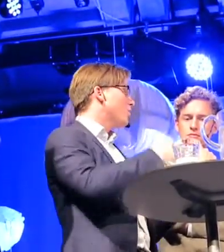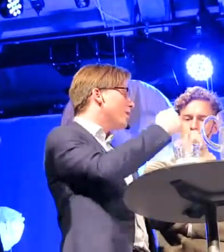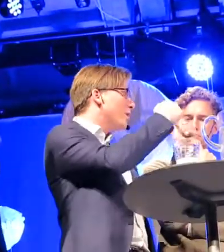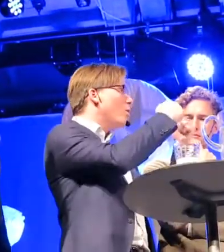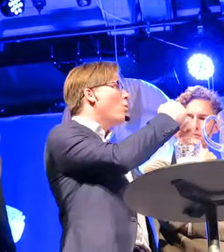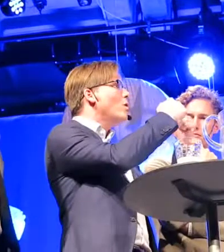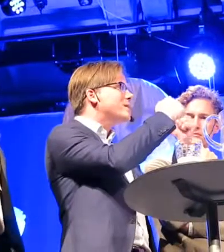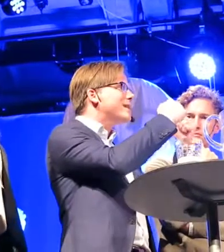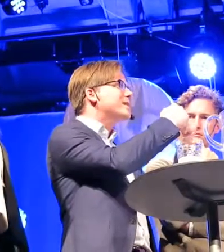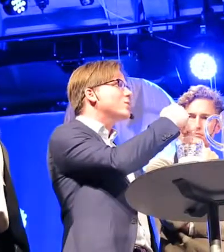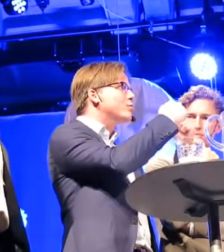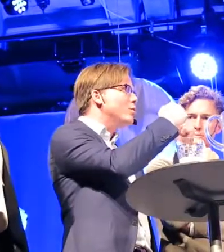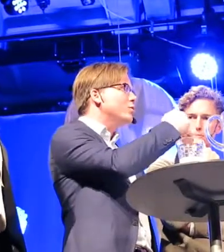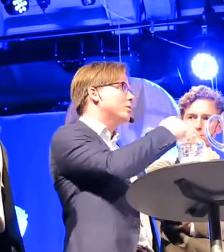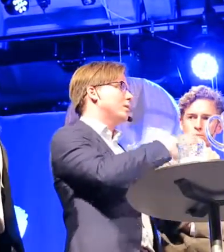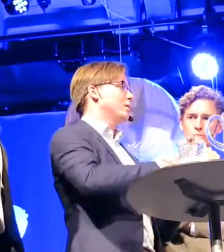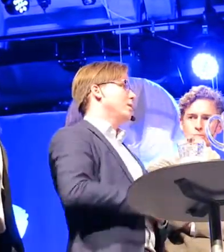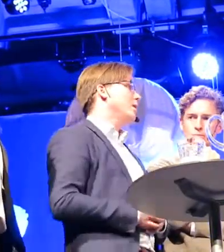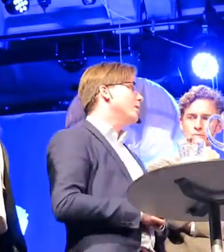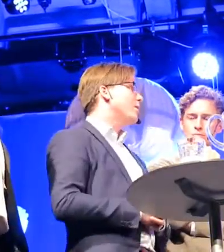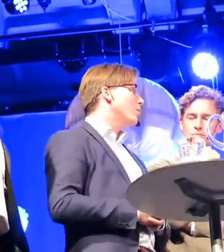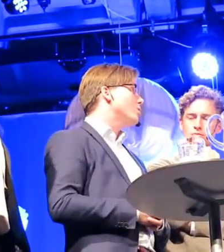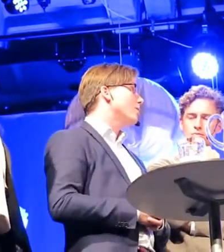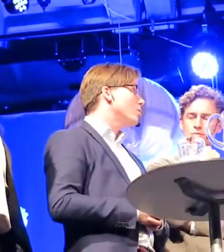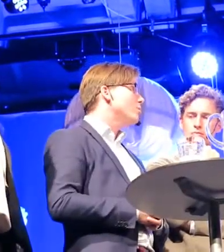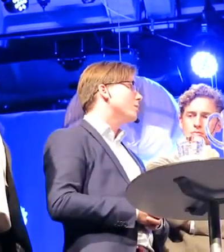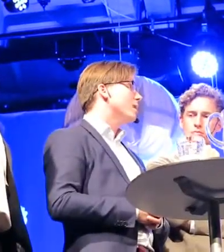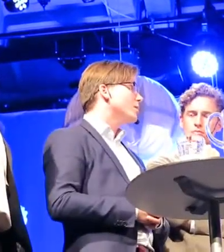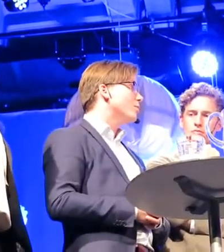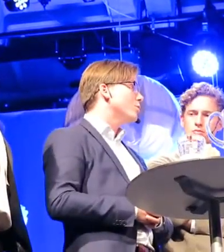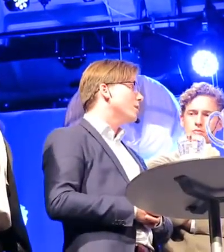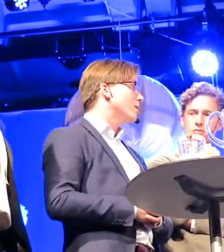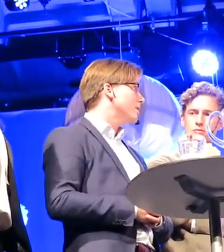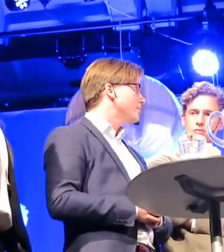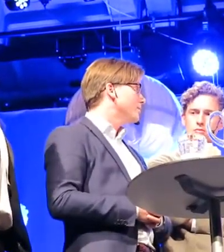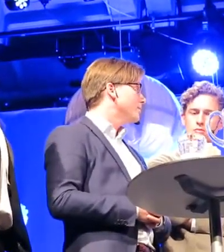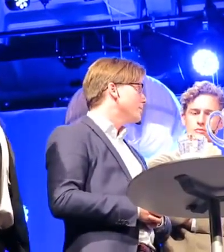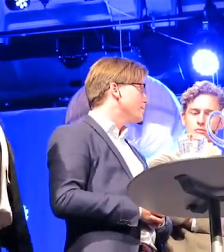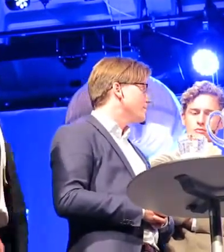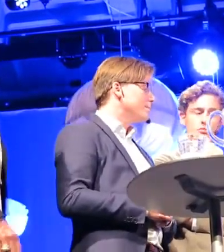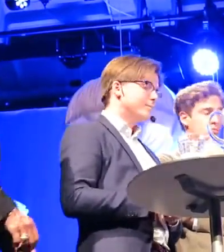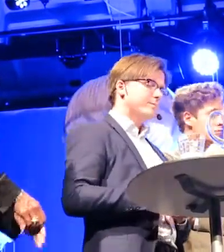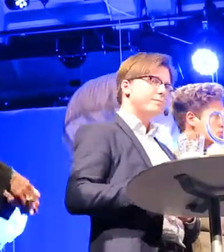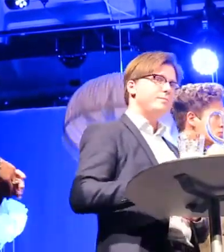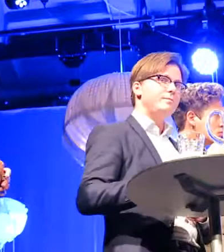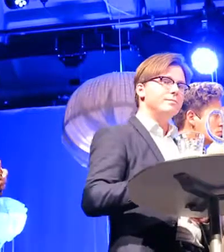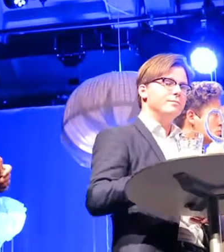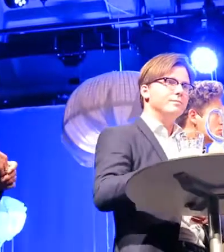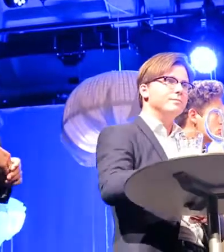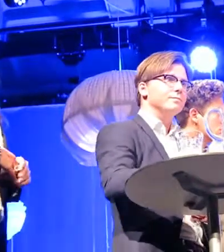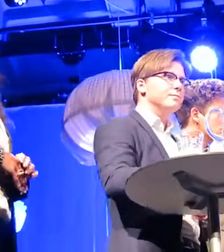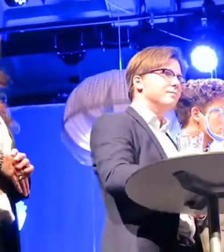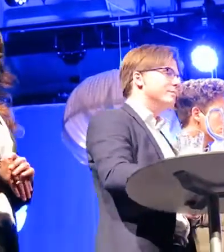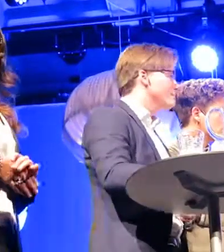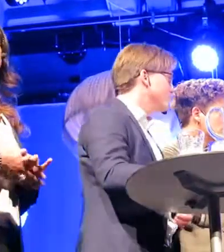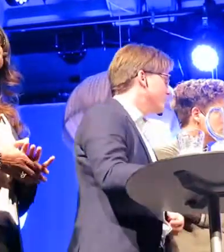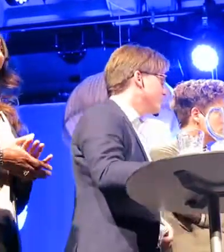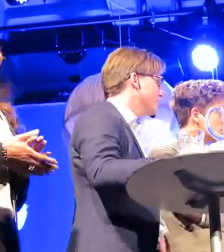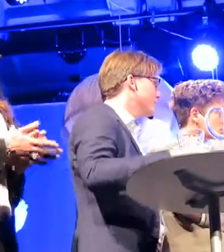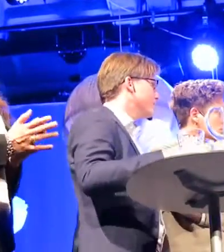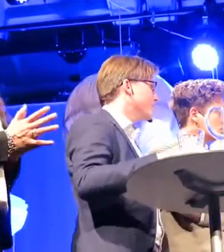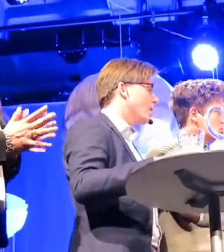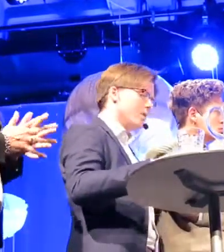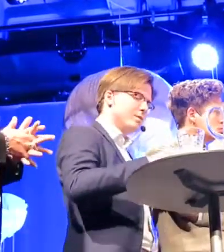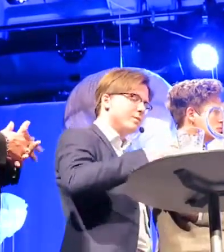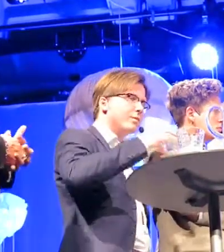fram. Så har det åsiktsutbytet innebär ju också att vi utvecklas för nya idéer. Men kan man säga så här, att ni är ganska överens om miljöskatter